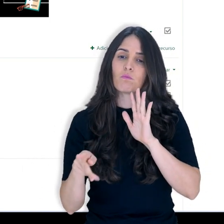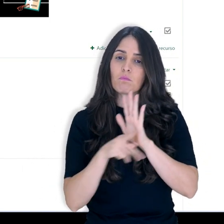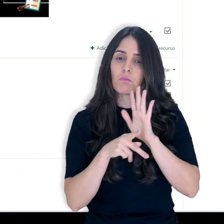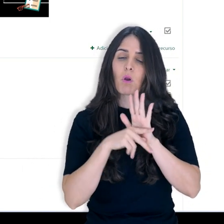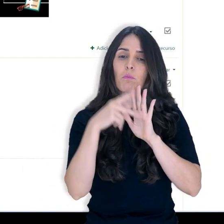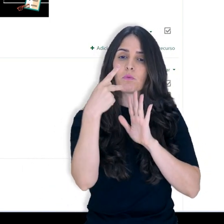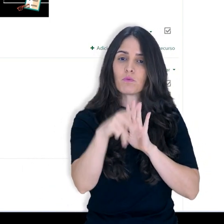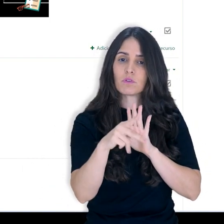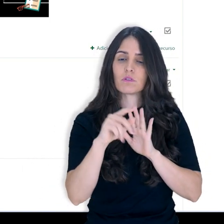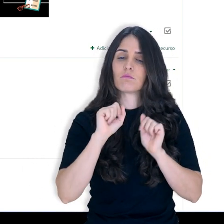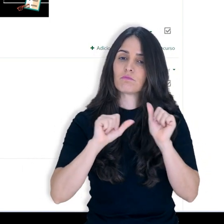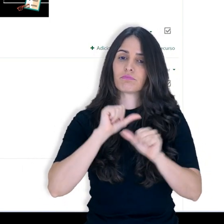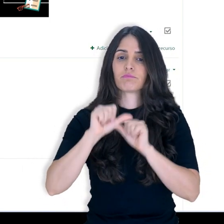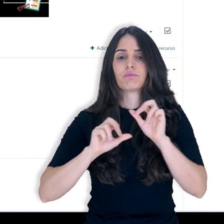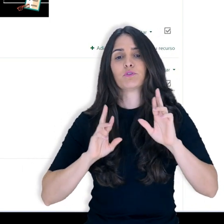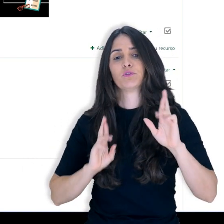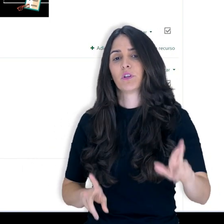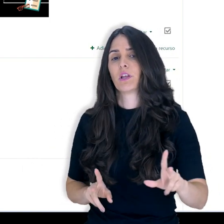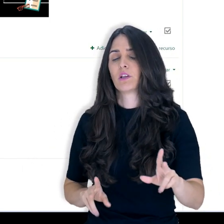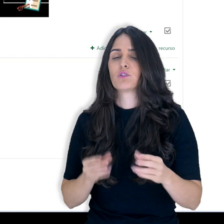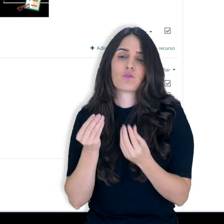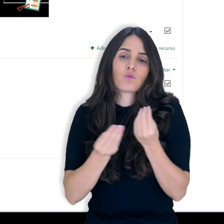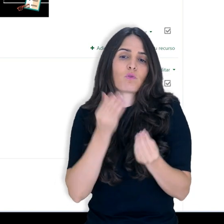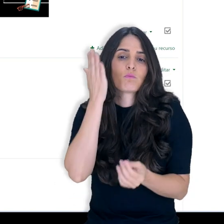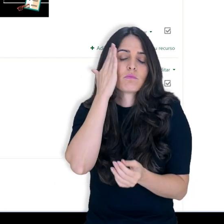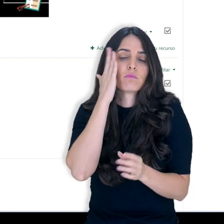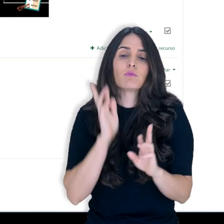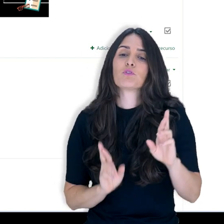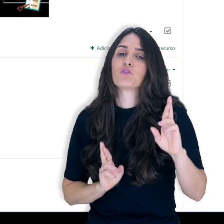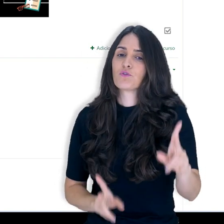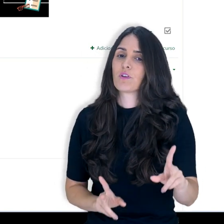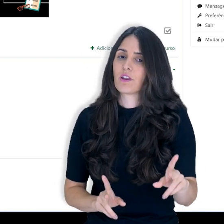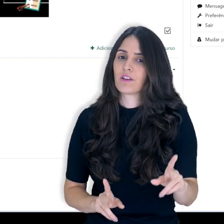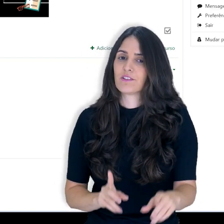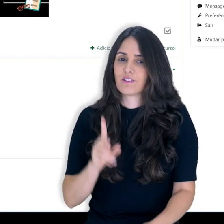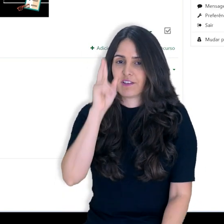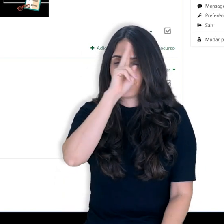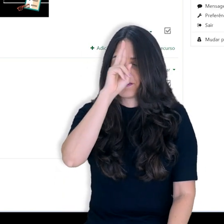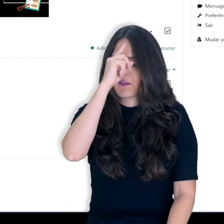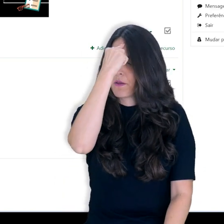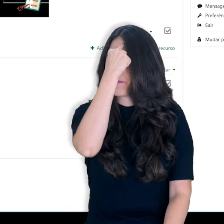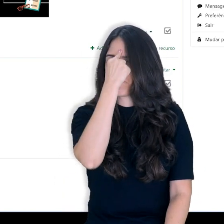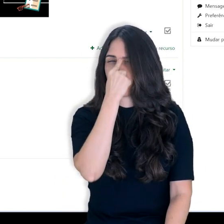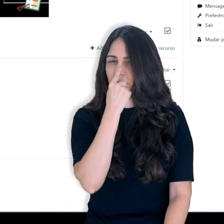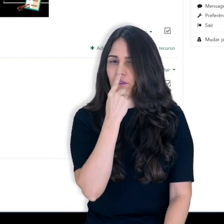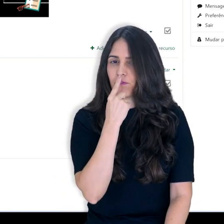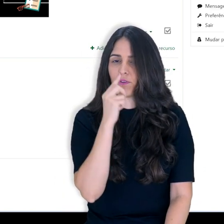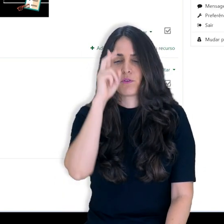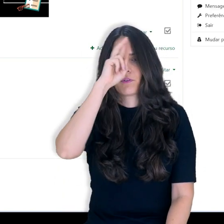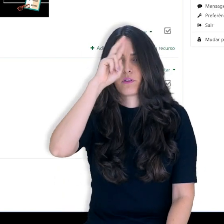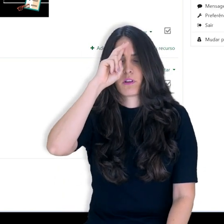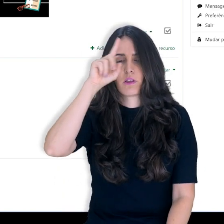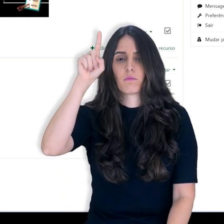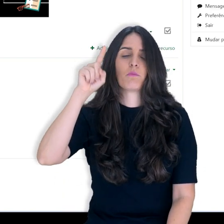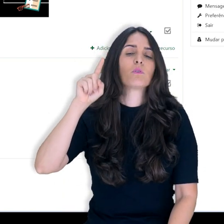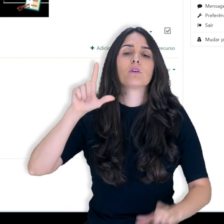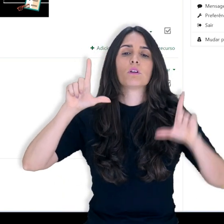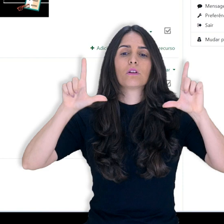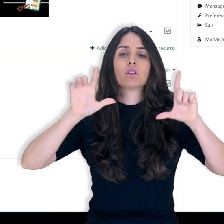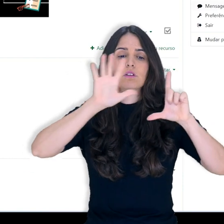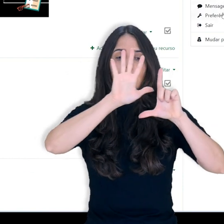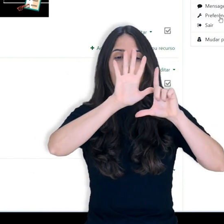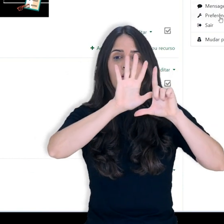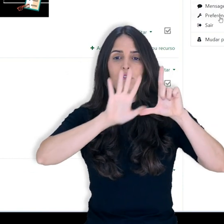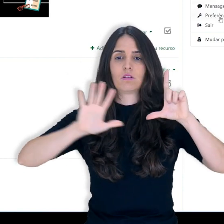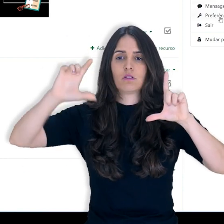por exemplo Como identificar isso você vai no seu perfil clica nele aqui em cima no canto superior